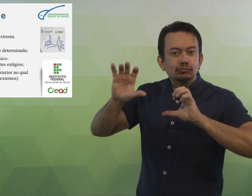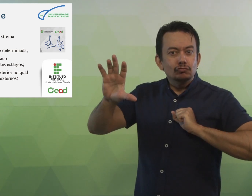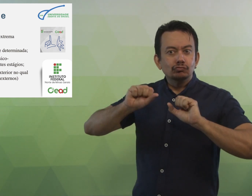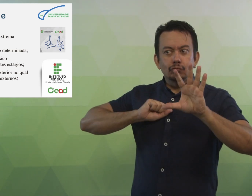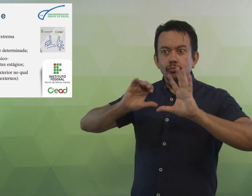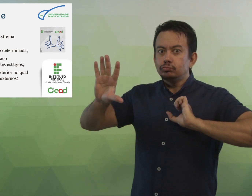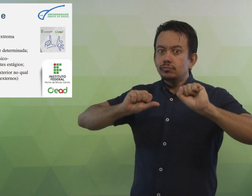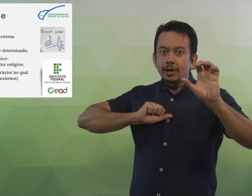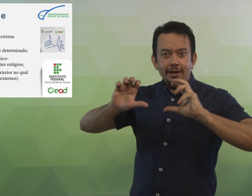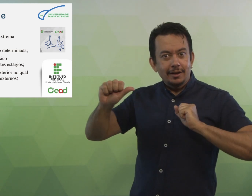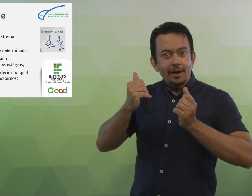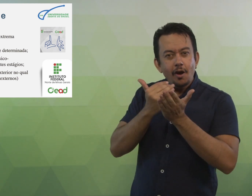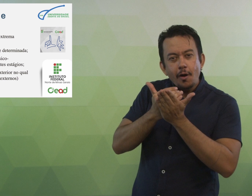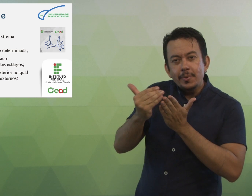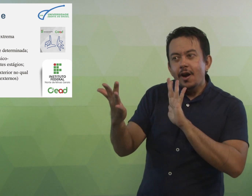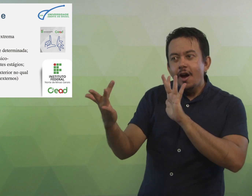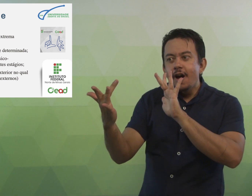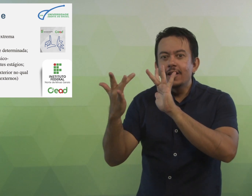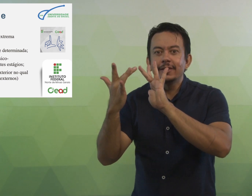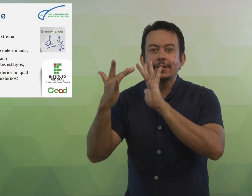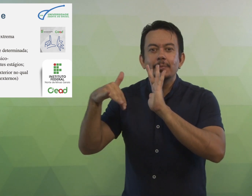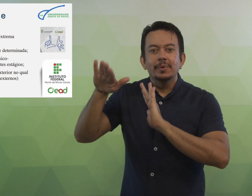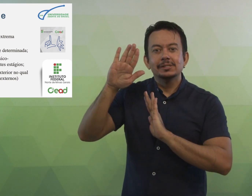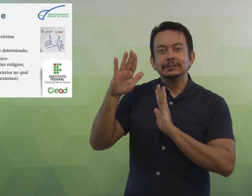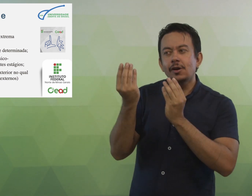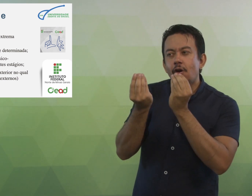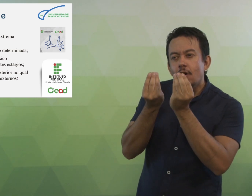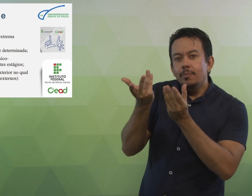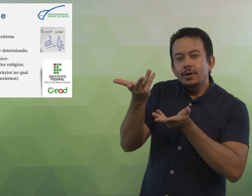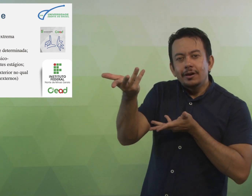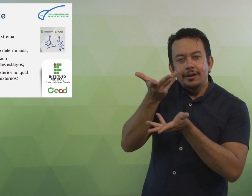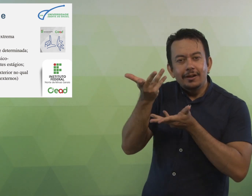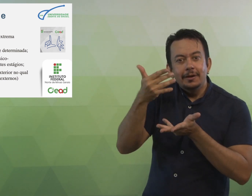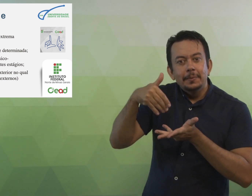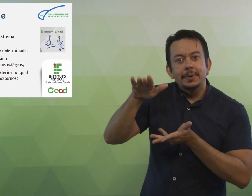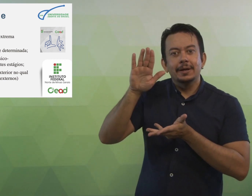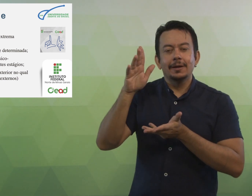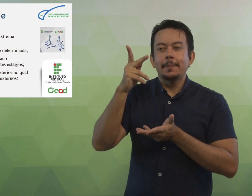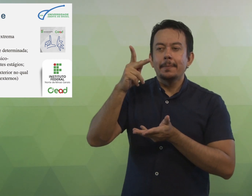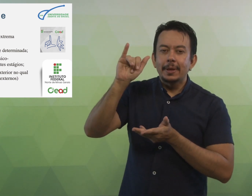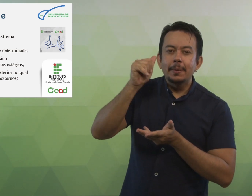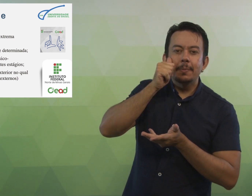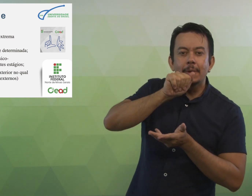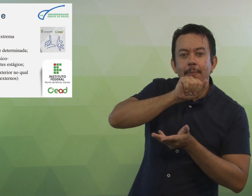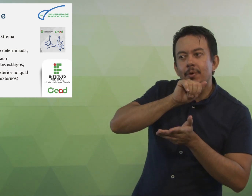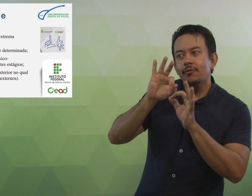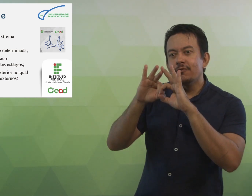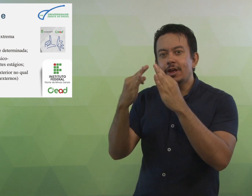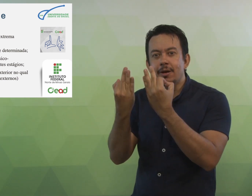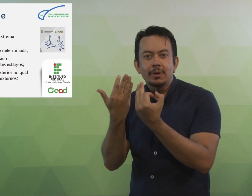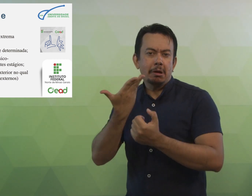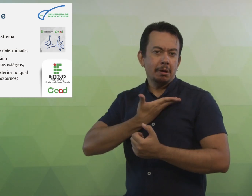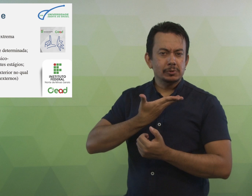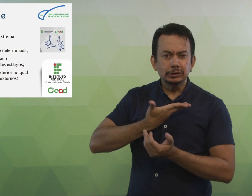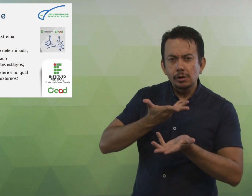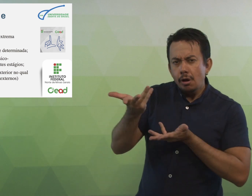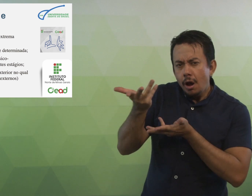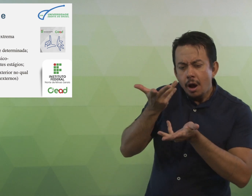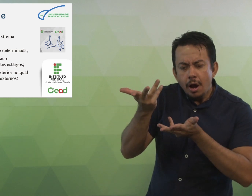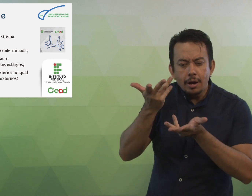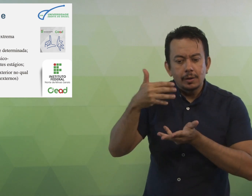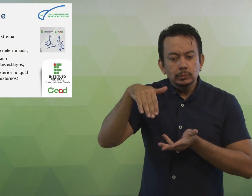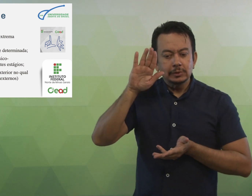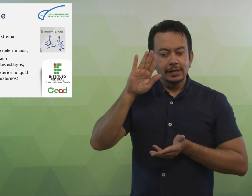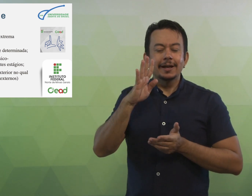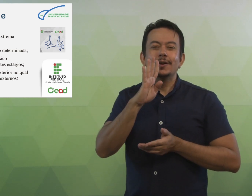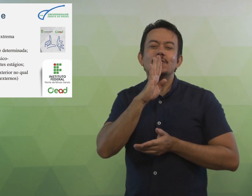pessoa. Então, é uma estrutura geneticamente determinada. Então,